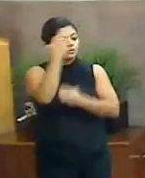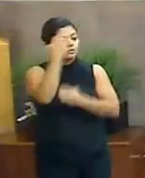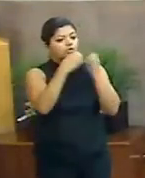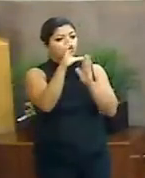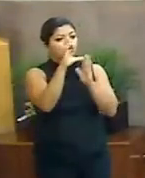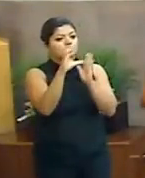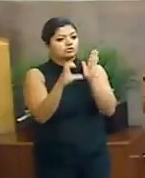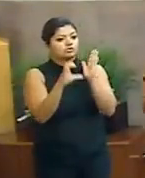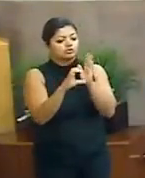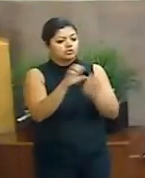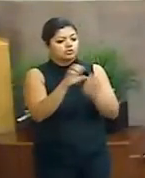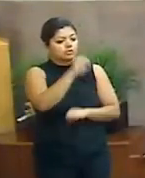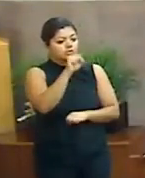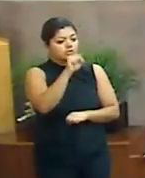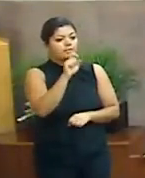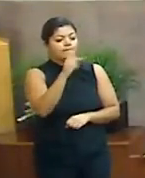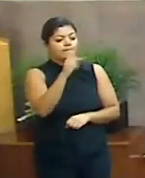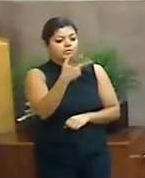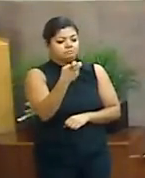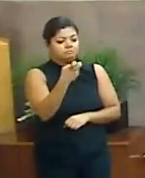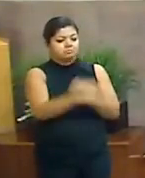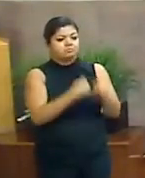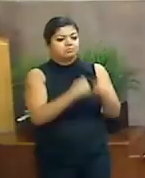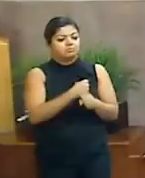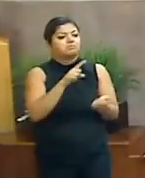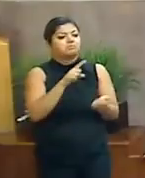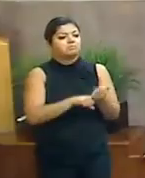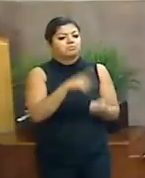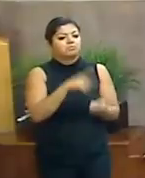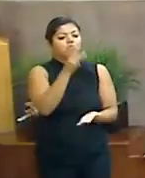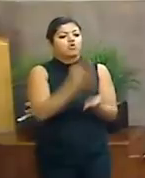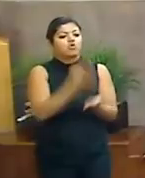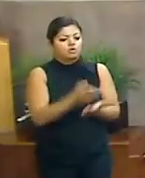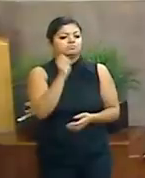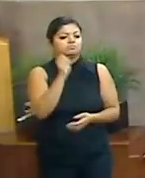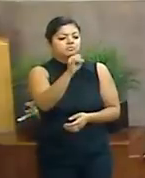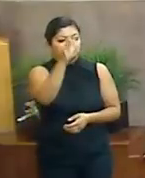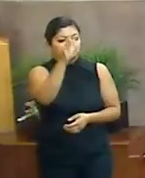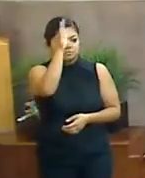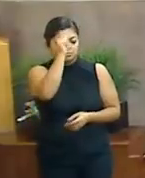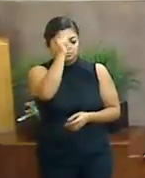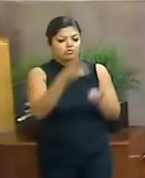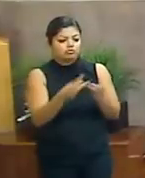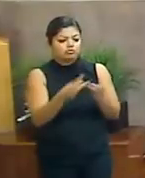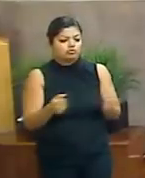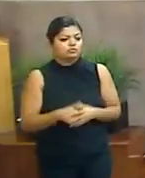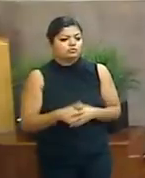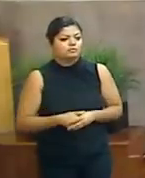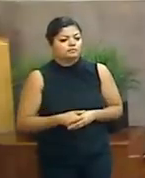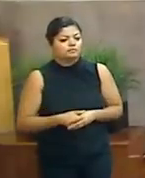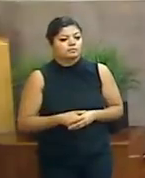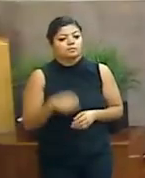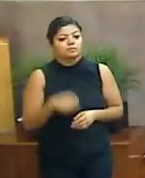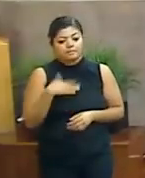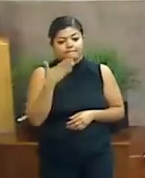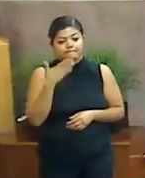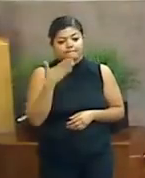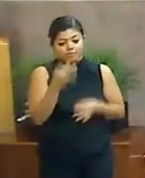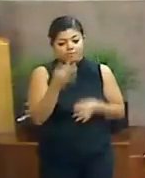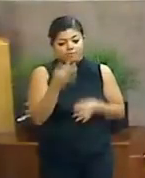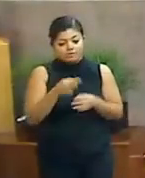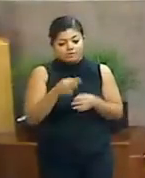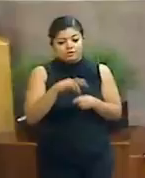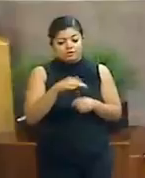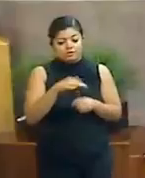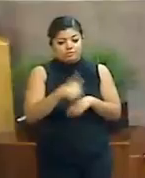posicional de electoral 28 ambos de este año en cada caso único se confirma en la resolución impugnada asimismo se resuelve en el piso